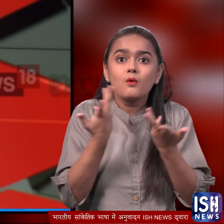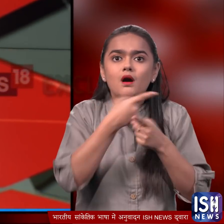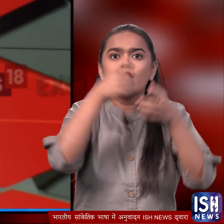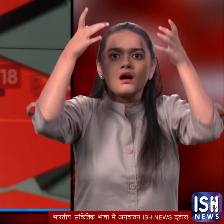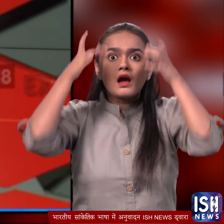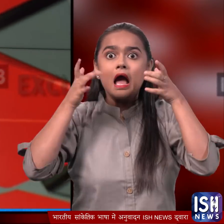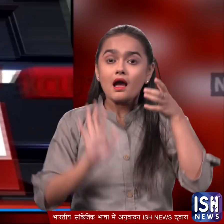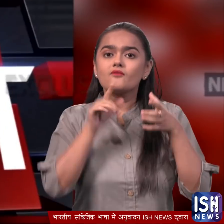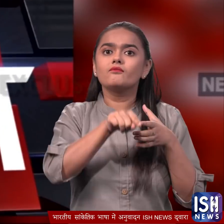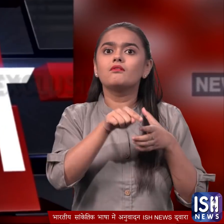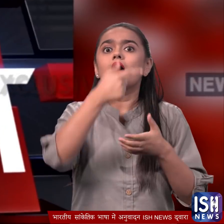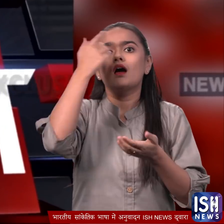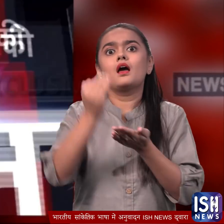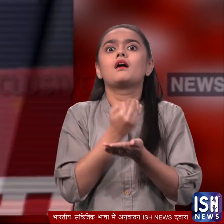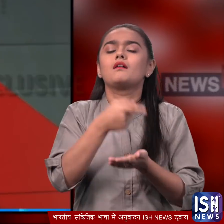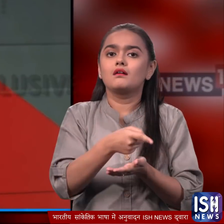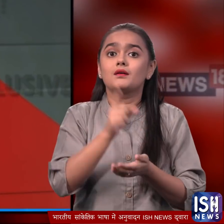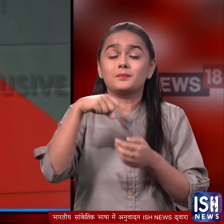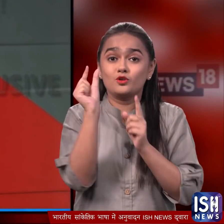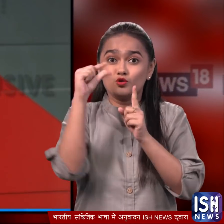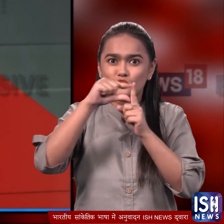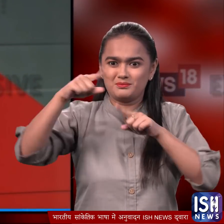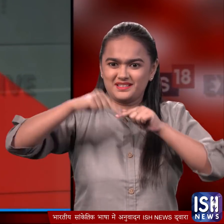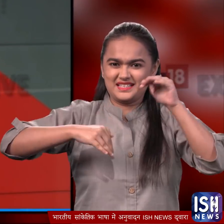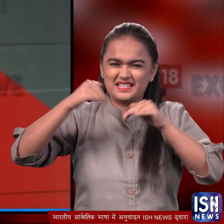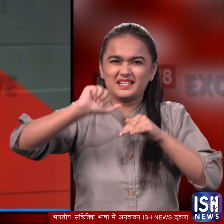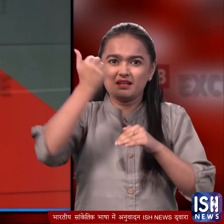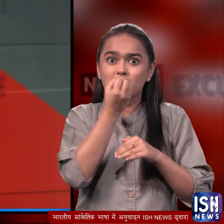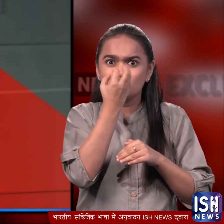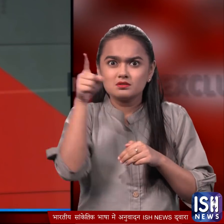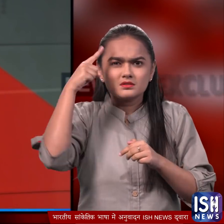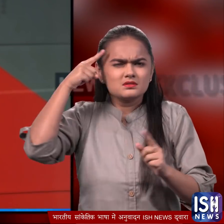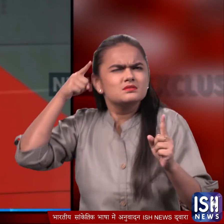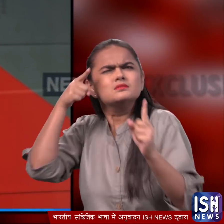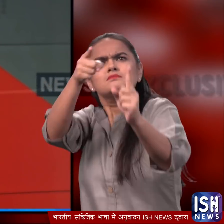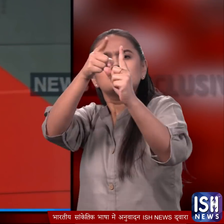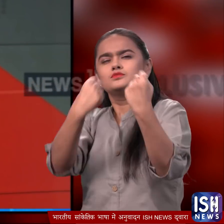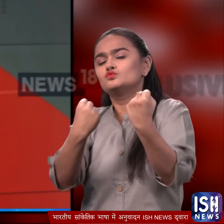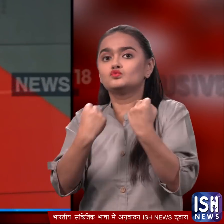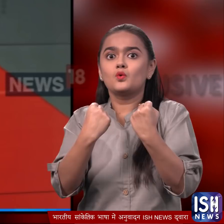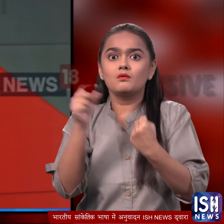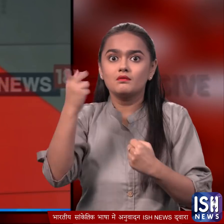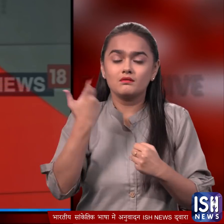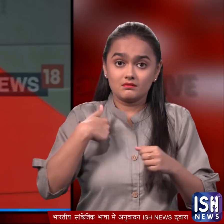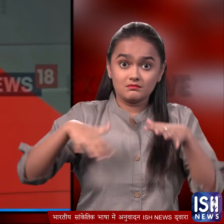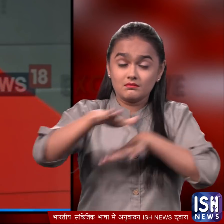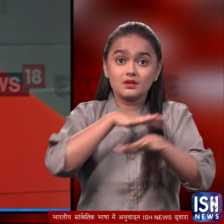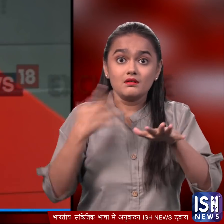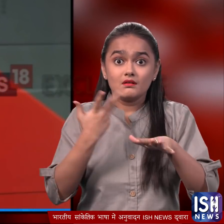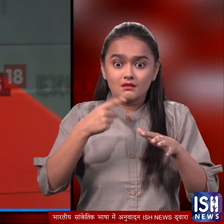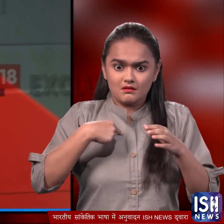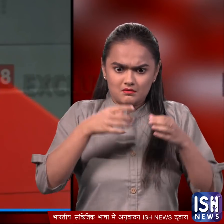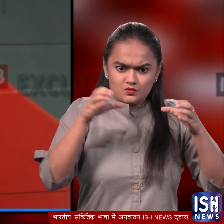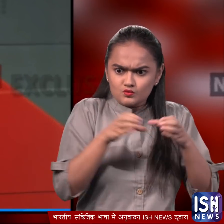उसने हेलमेट पहना हुआ था। यूपी का चुनाव जीतने के लिए बीजेपी ने एक बड़ा लक्ष्य रखा है। राज्य में पार्टी एक बड़ा सदस्यता